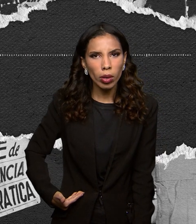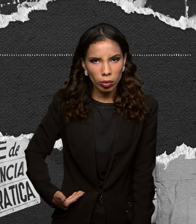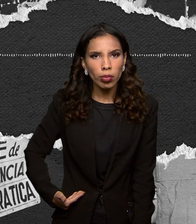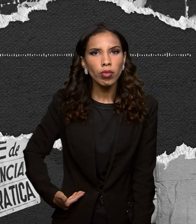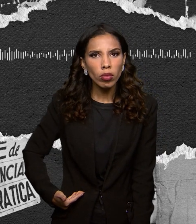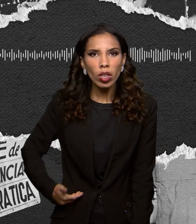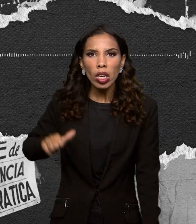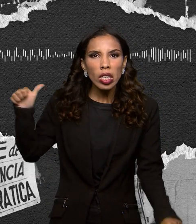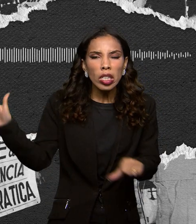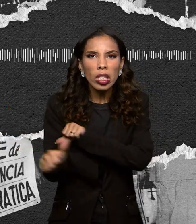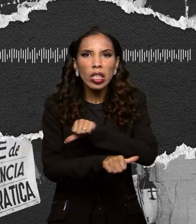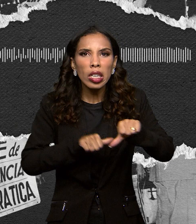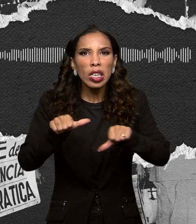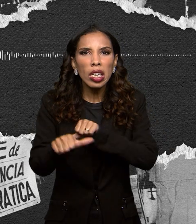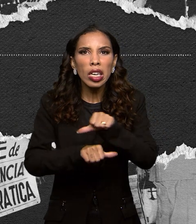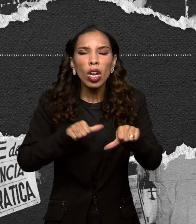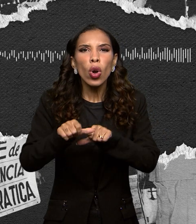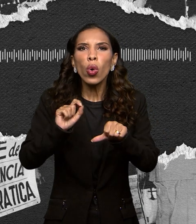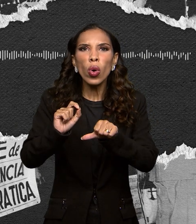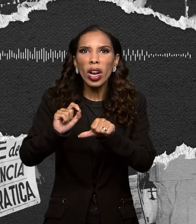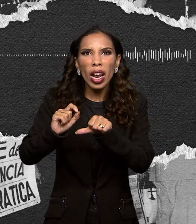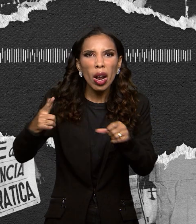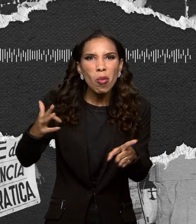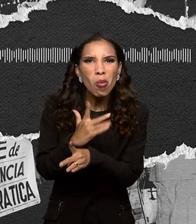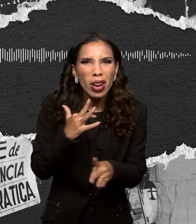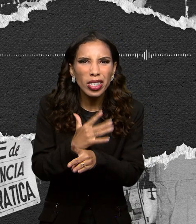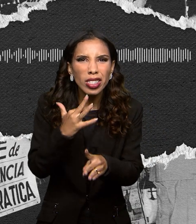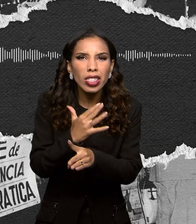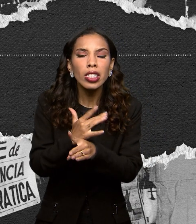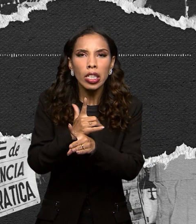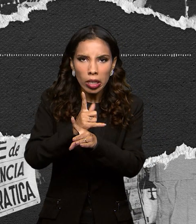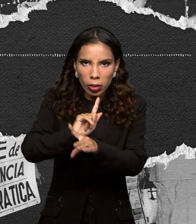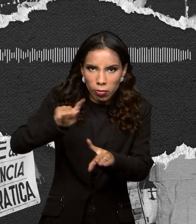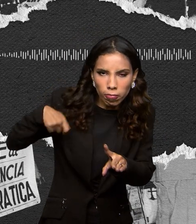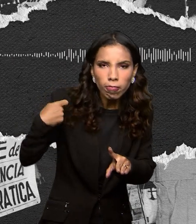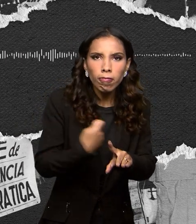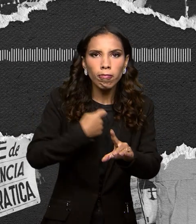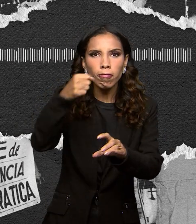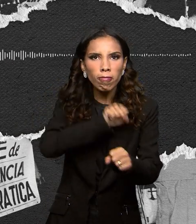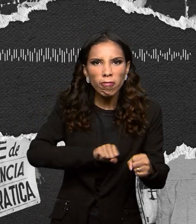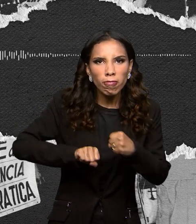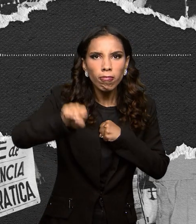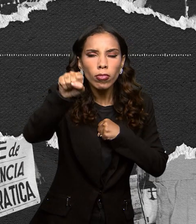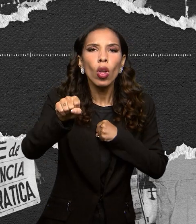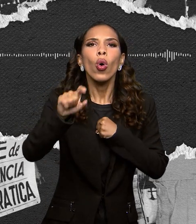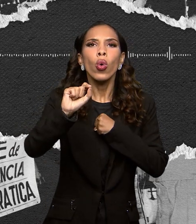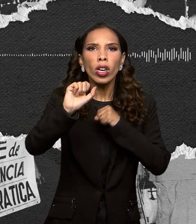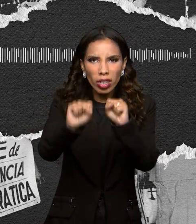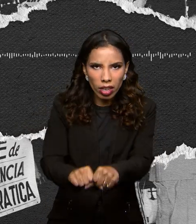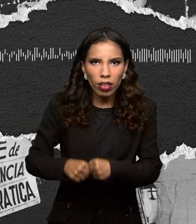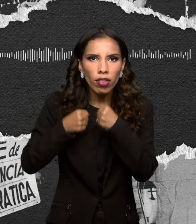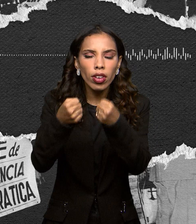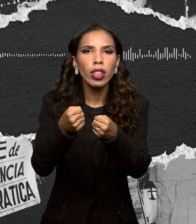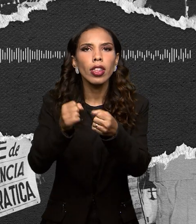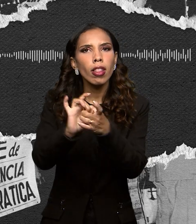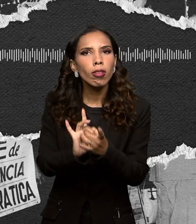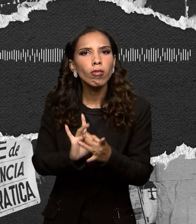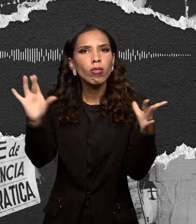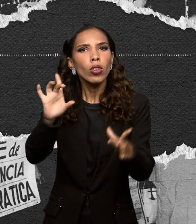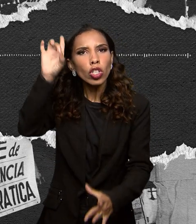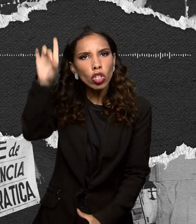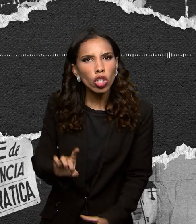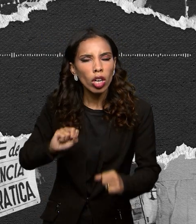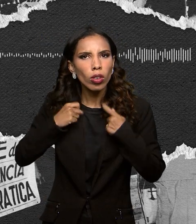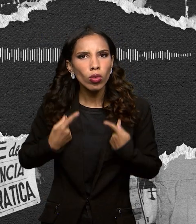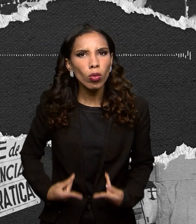transformado numa cidadela que há de ser heróica da liberdade, dos direitos